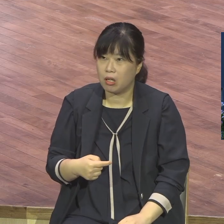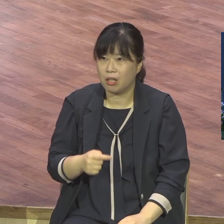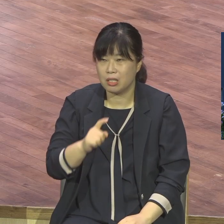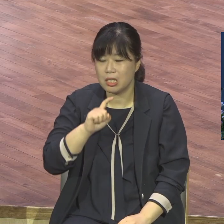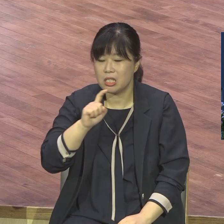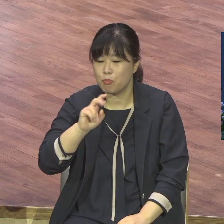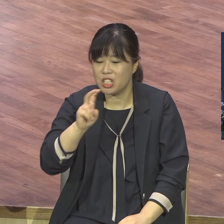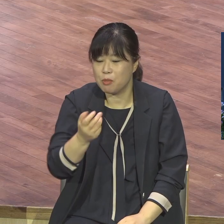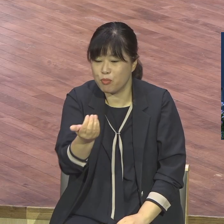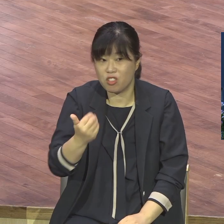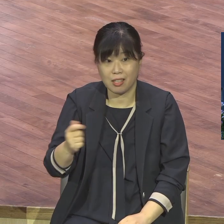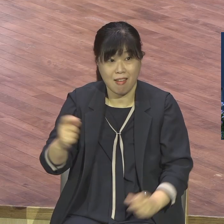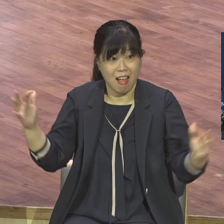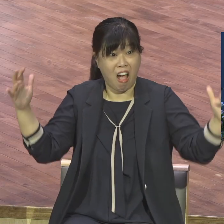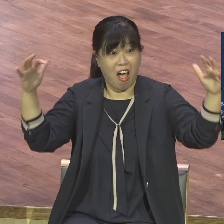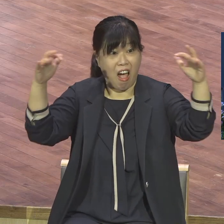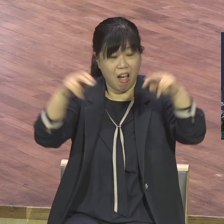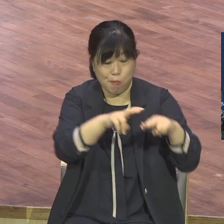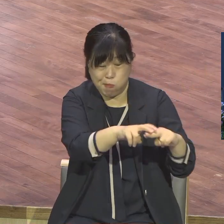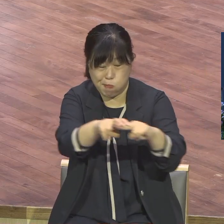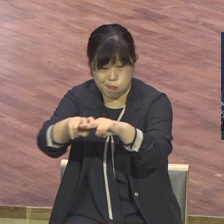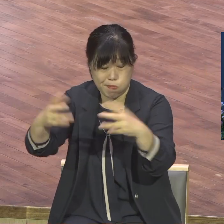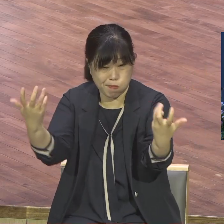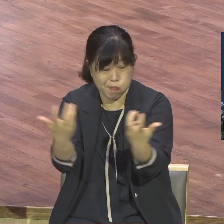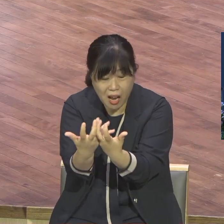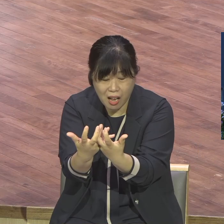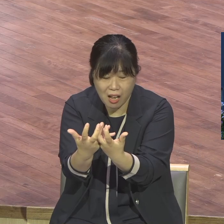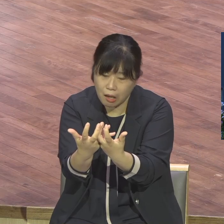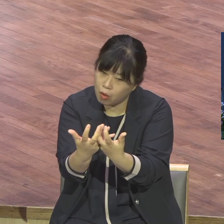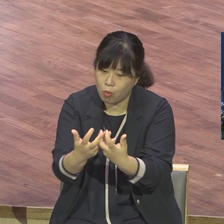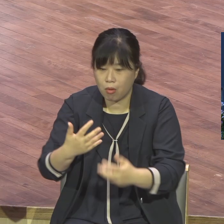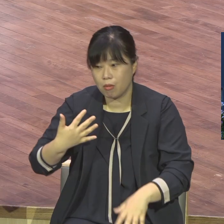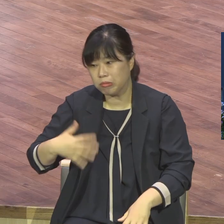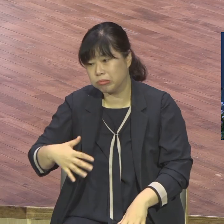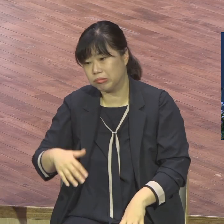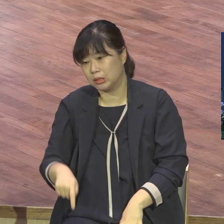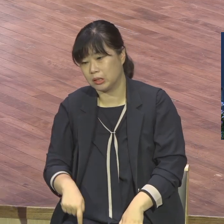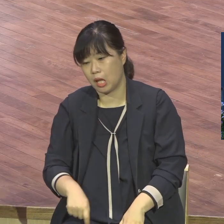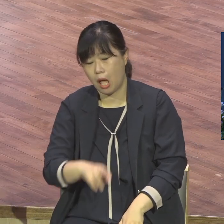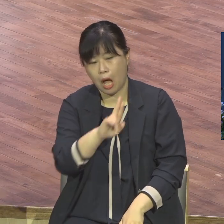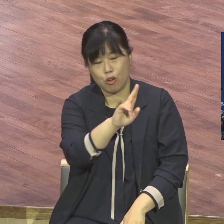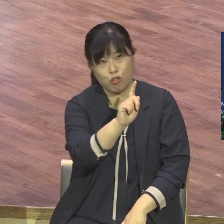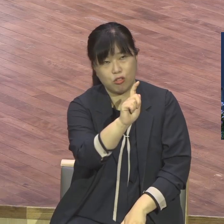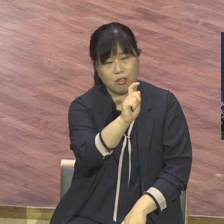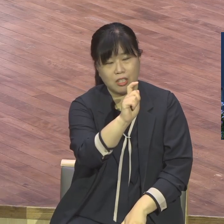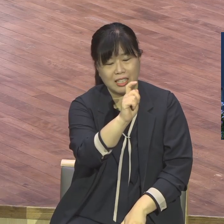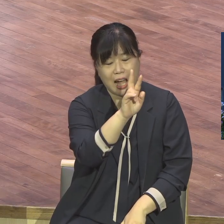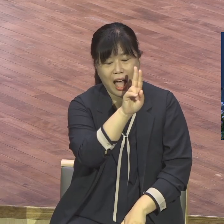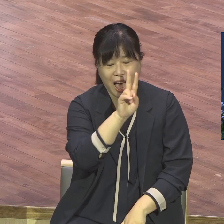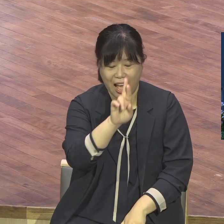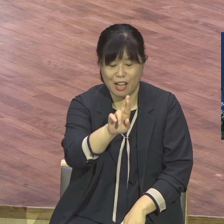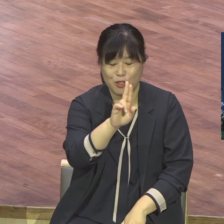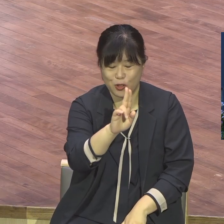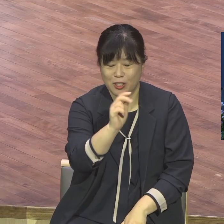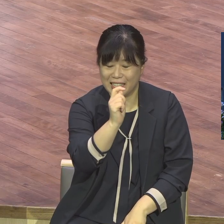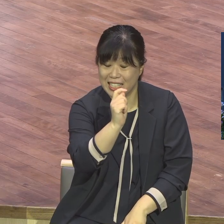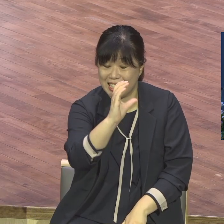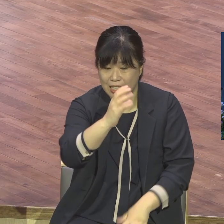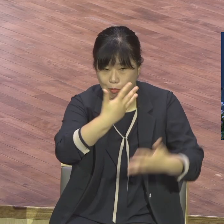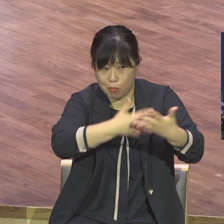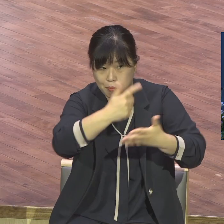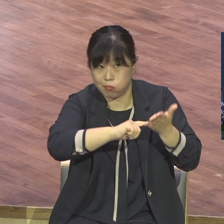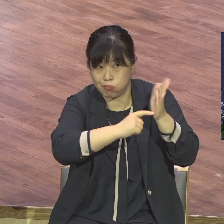내가 확인하면 성령의 감동을 받아 확인해봤더니 알투지 뉴스 할 때 오지도 않니. 이 우리